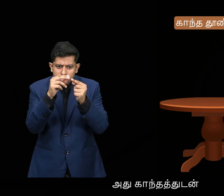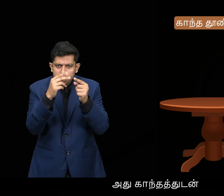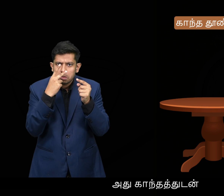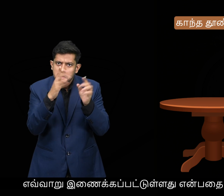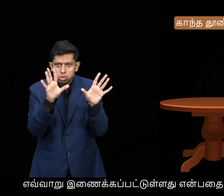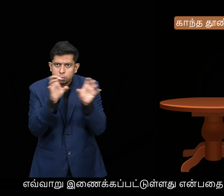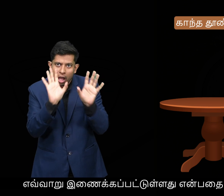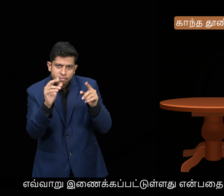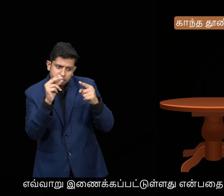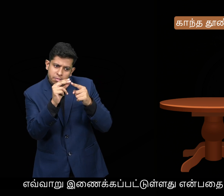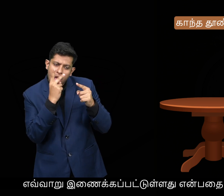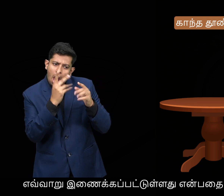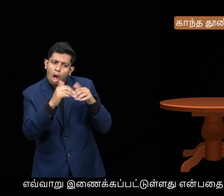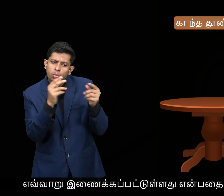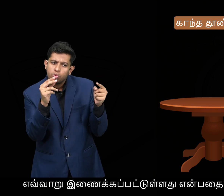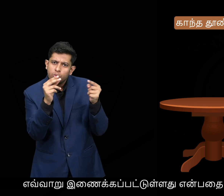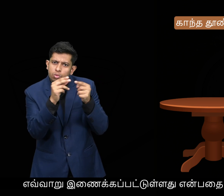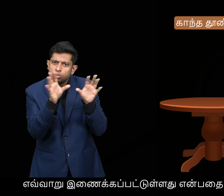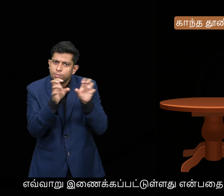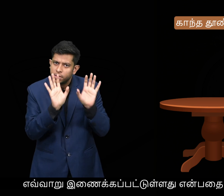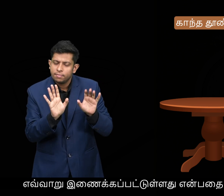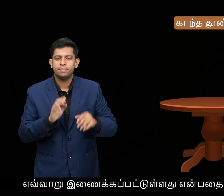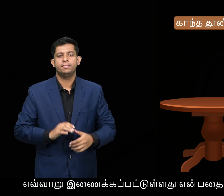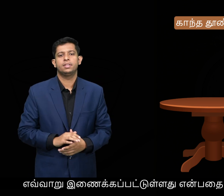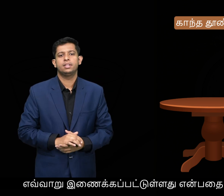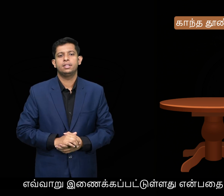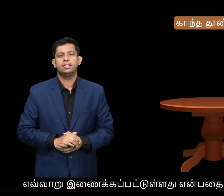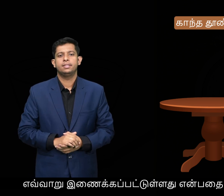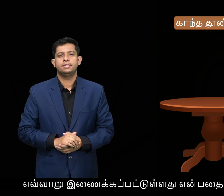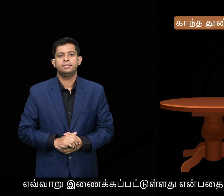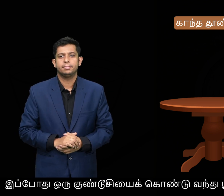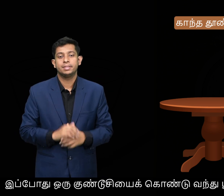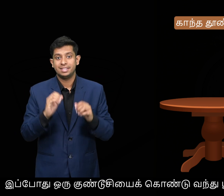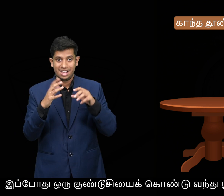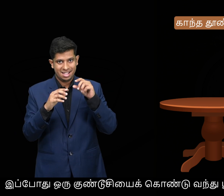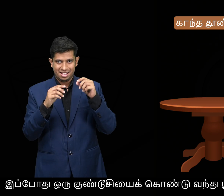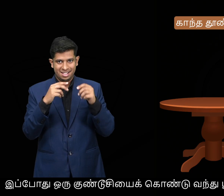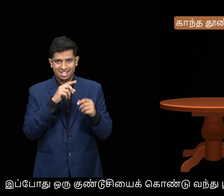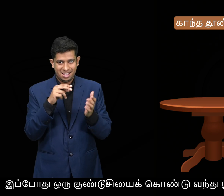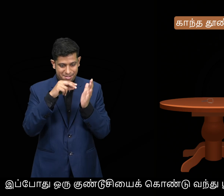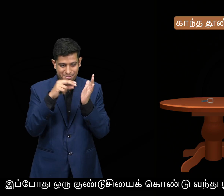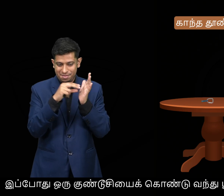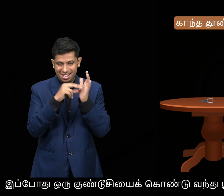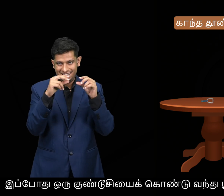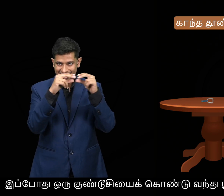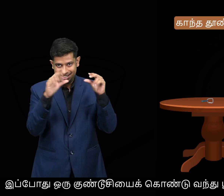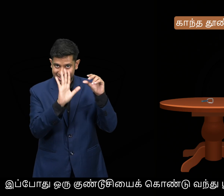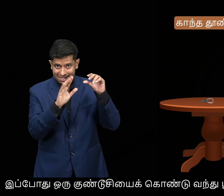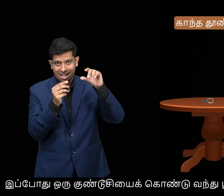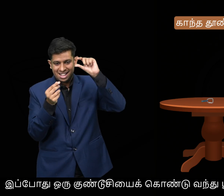காந்தத்துடன் எவ்வாறு இணைக்கப்பட்டுள்ளது என்பதை பார்க்கவும். இப்போது ஒரு குண்டூசியை கொண்டு வந்து